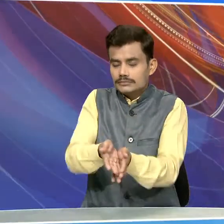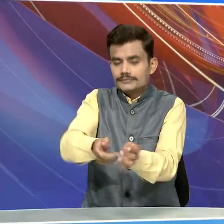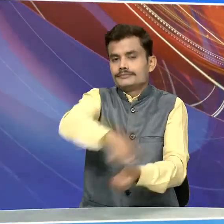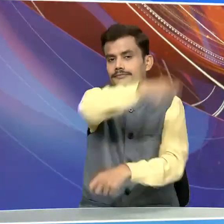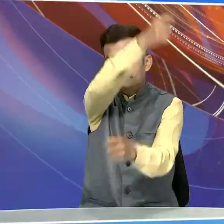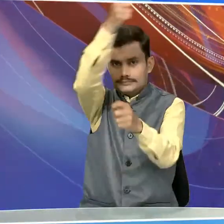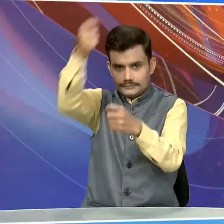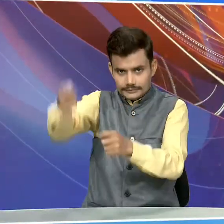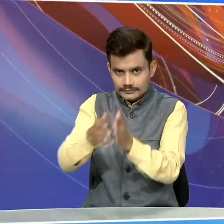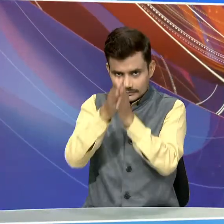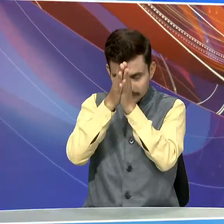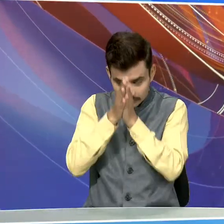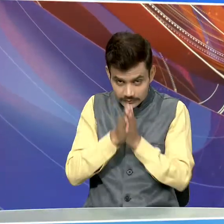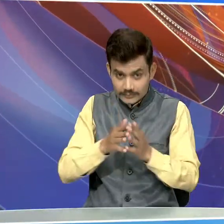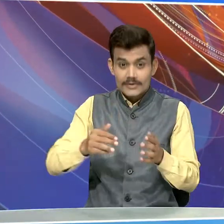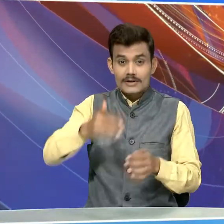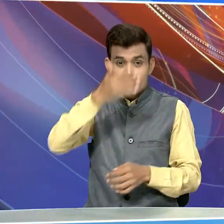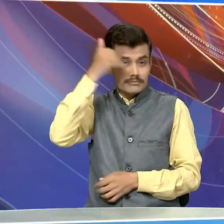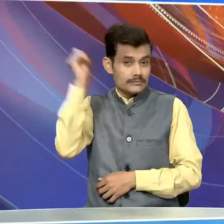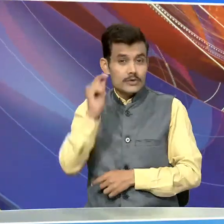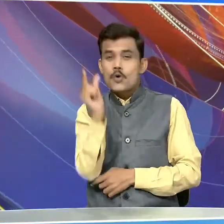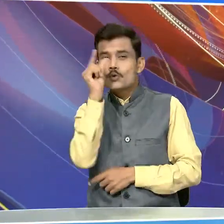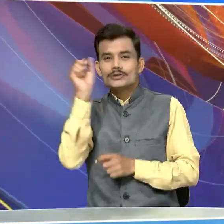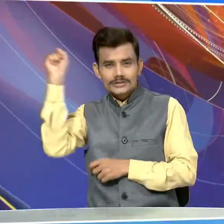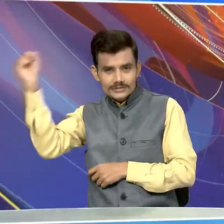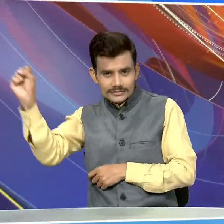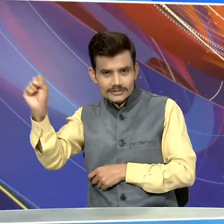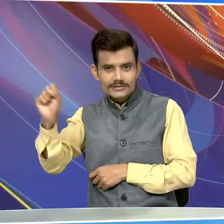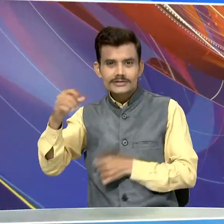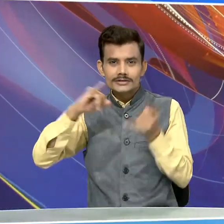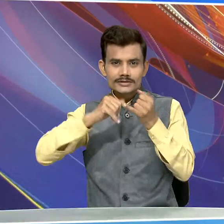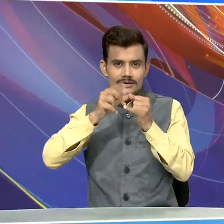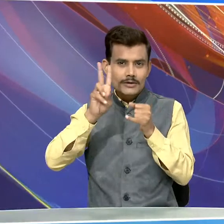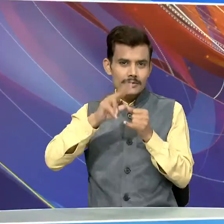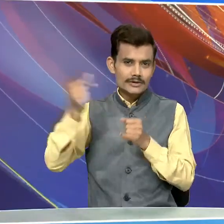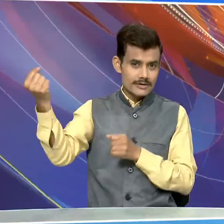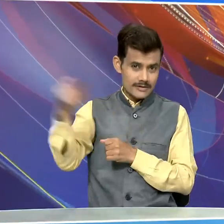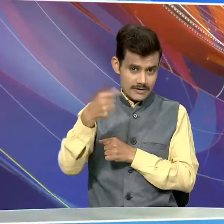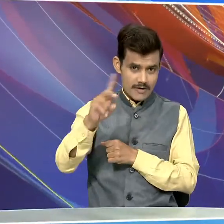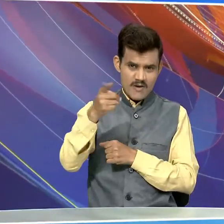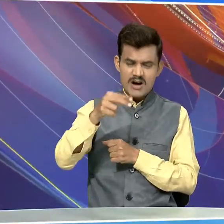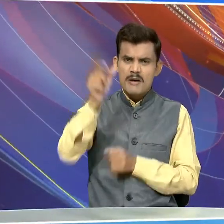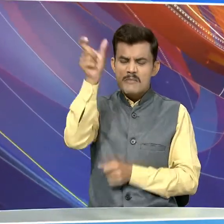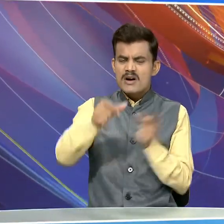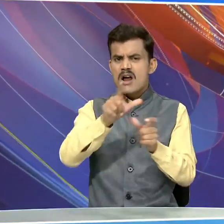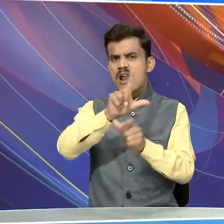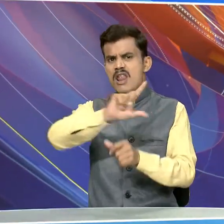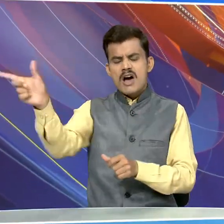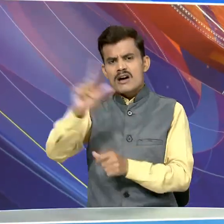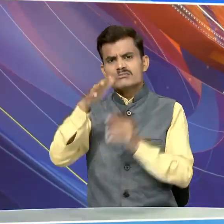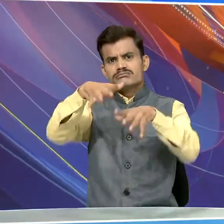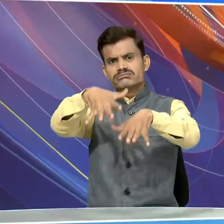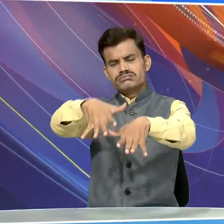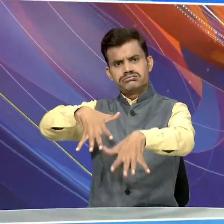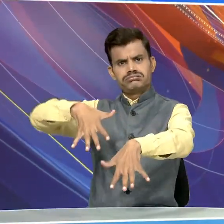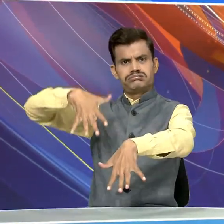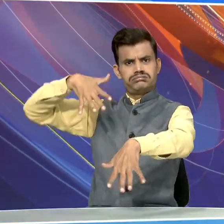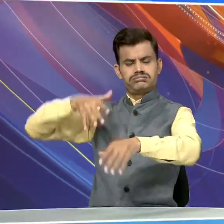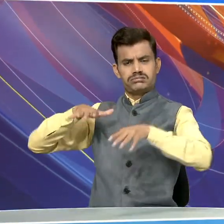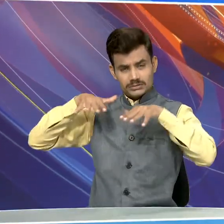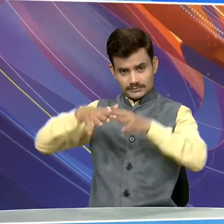कर रहे हैं। महाकाल की नगरी उज्जैन में सावन माह के पहले सोमवार को लाखों की संख्या में श्रद्धालु